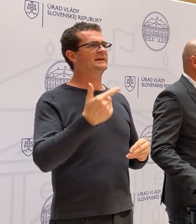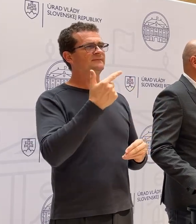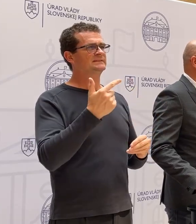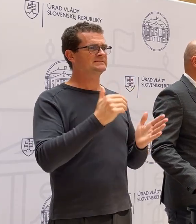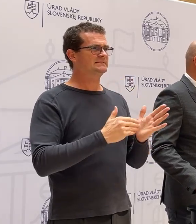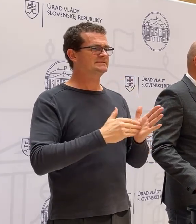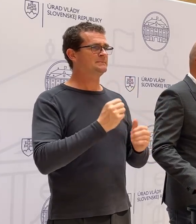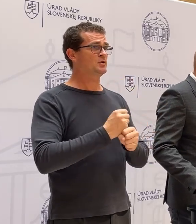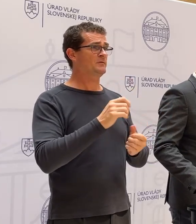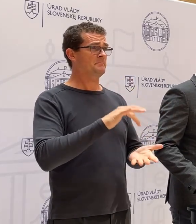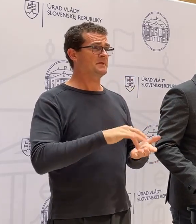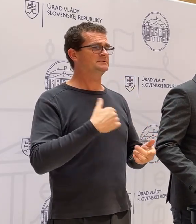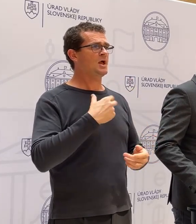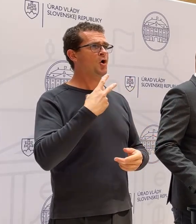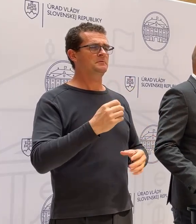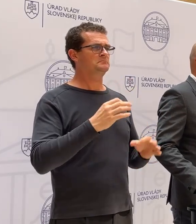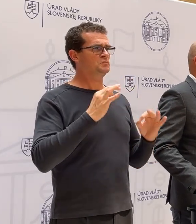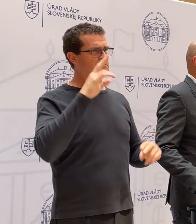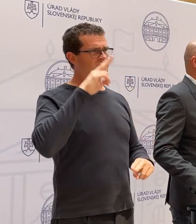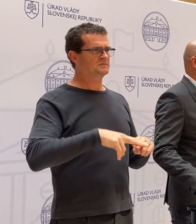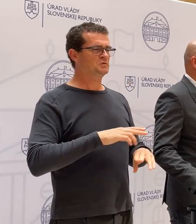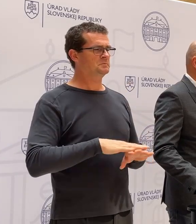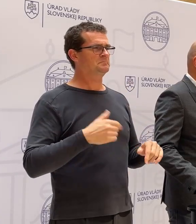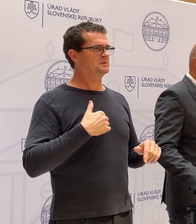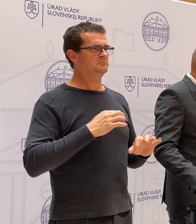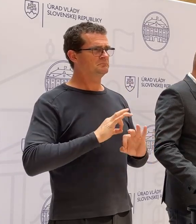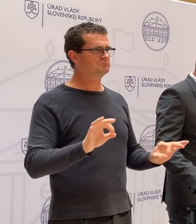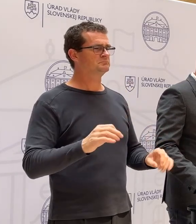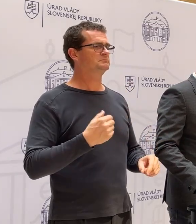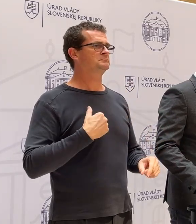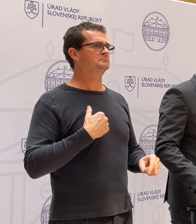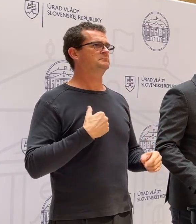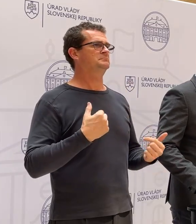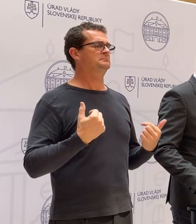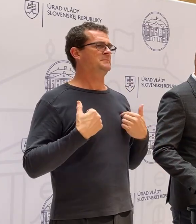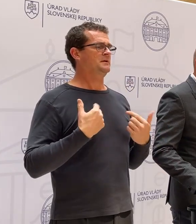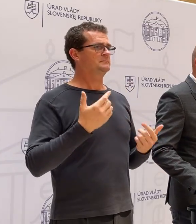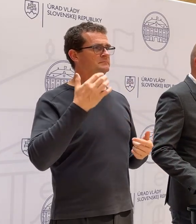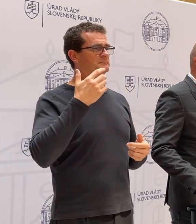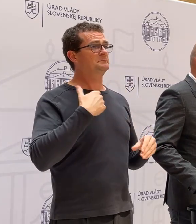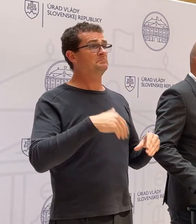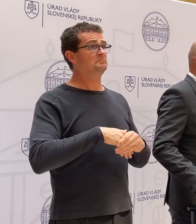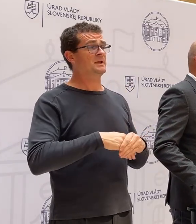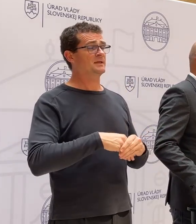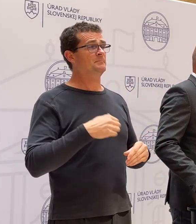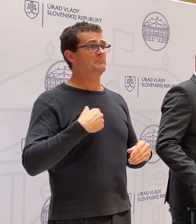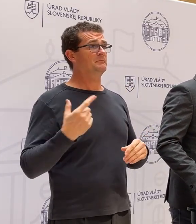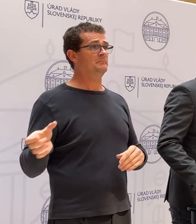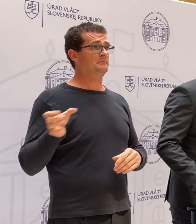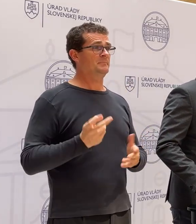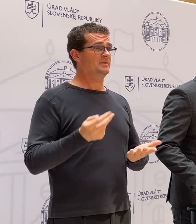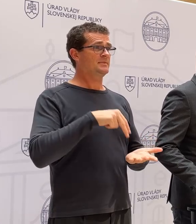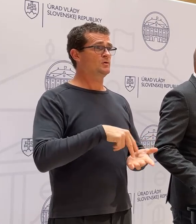20 000 pracovných miest. Ja odídem s dobrým pocitom z ministerstva hospodárstva a poprajem môjmu